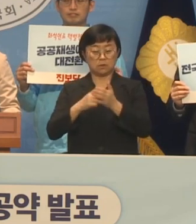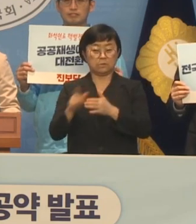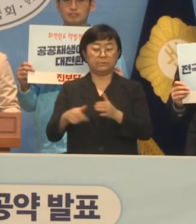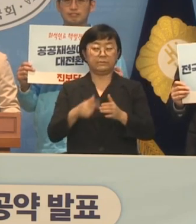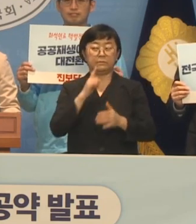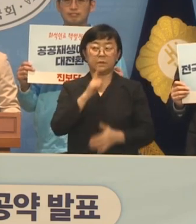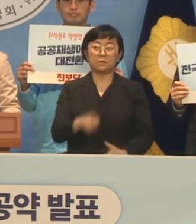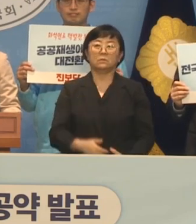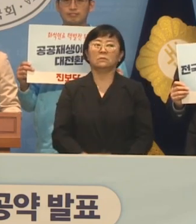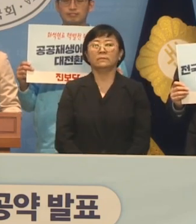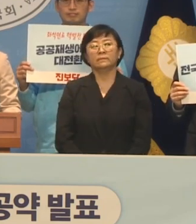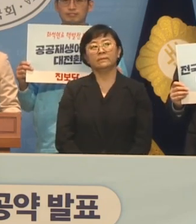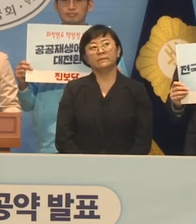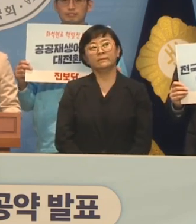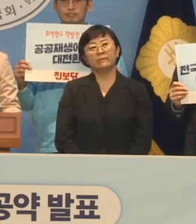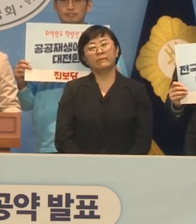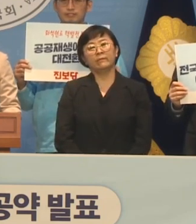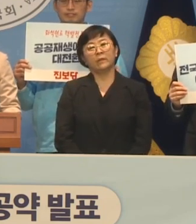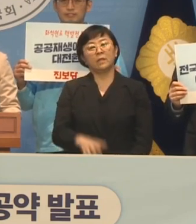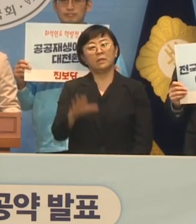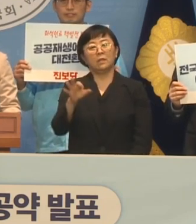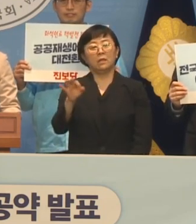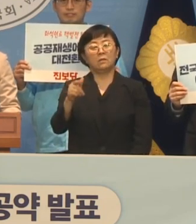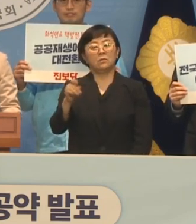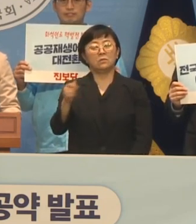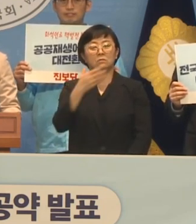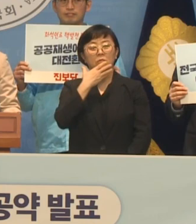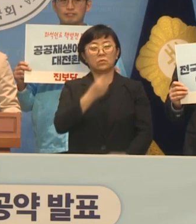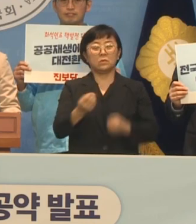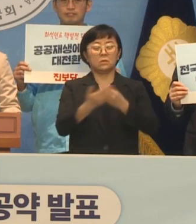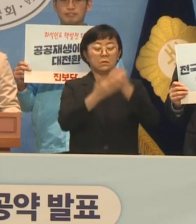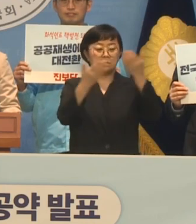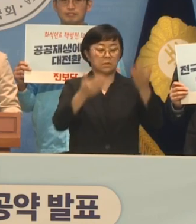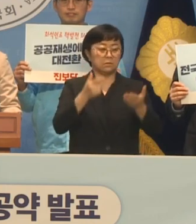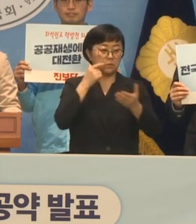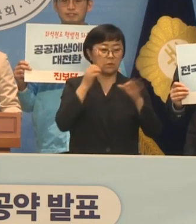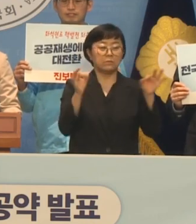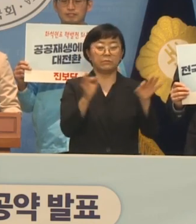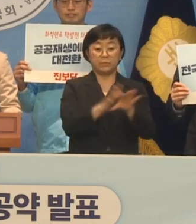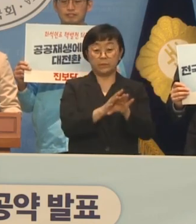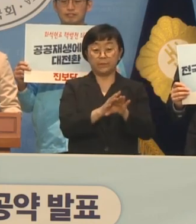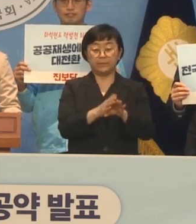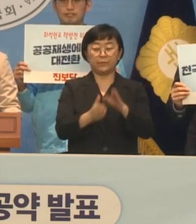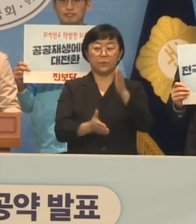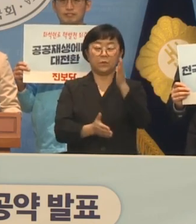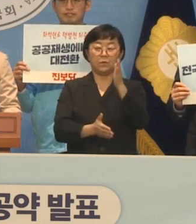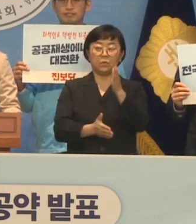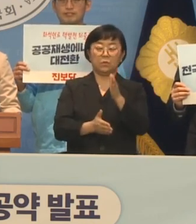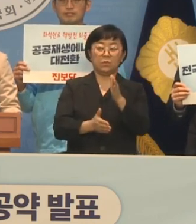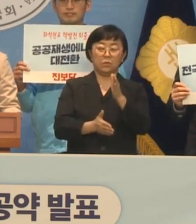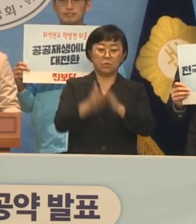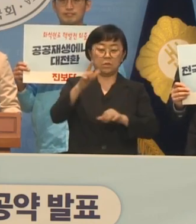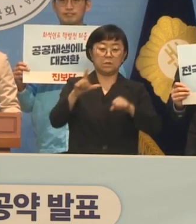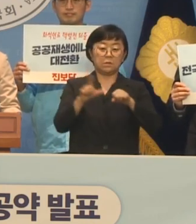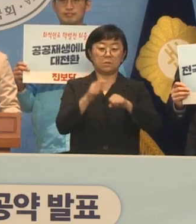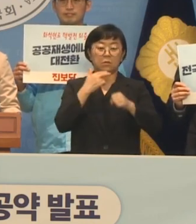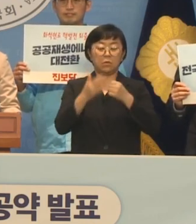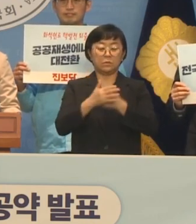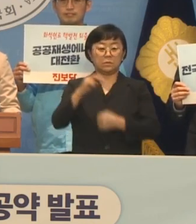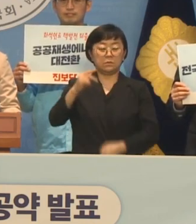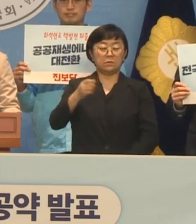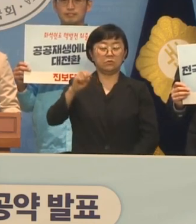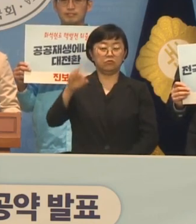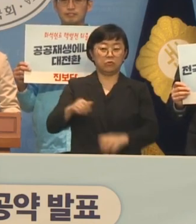강제하겠습니다. 에너지 복지 사각지대도 없애겠습니다. 도시가스가 없어 비싼 등유를